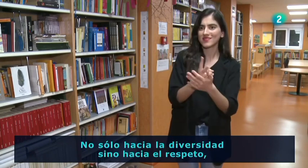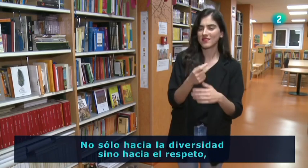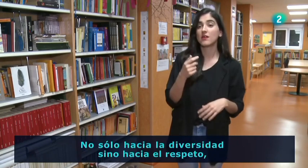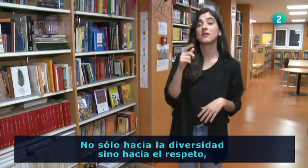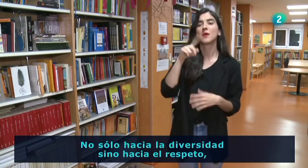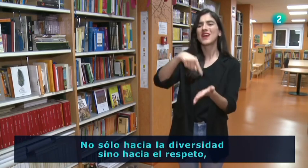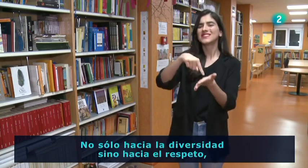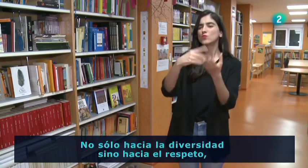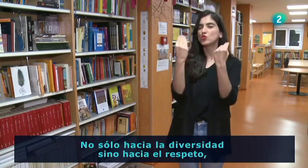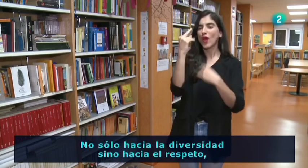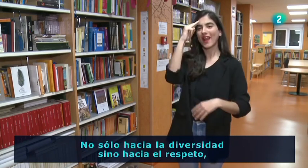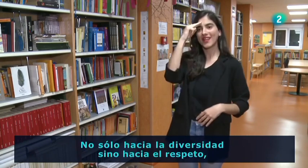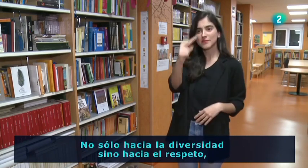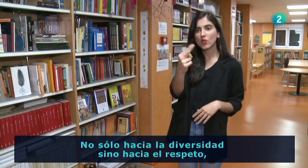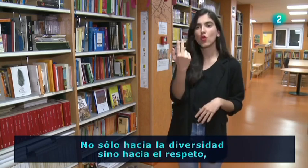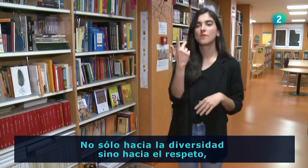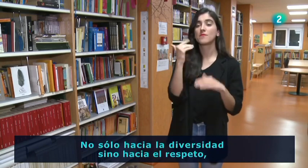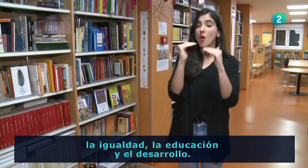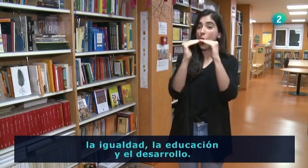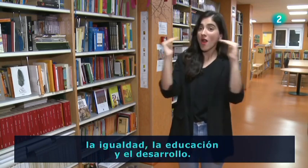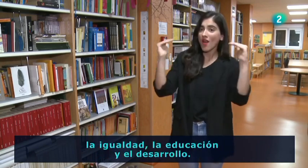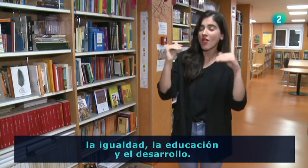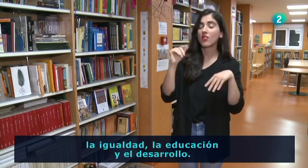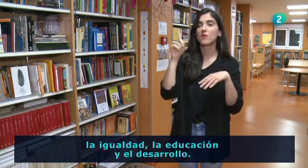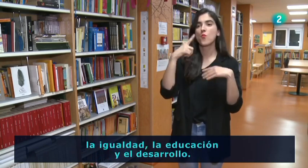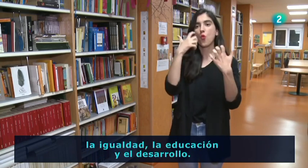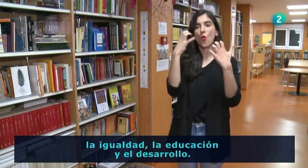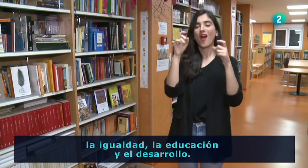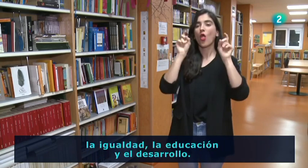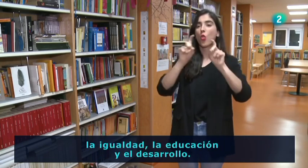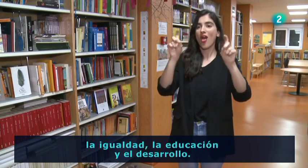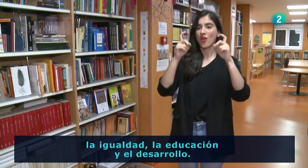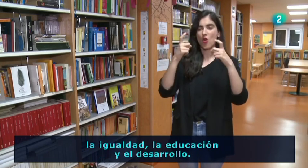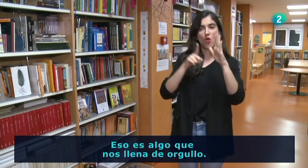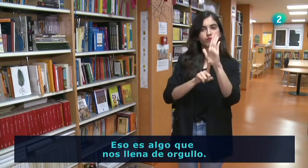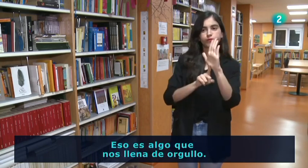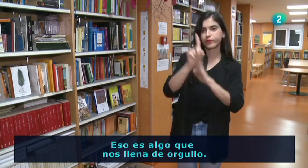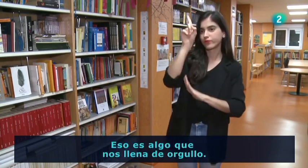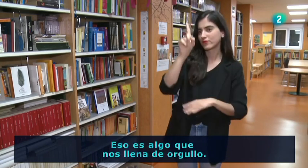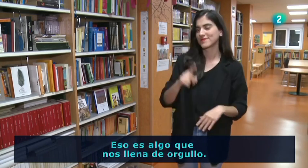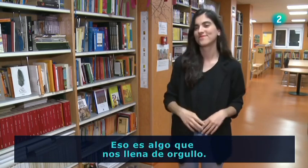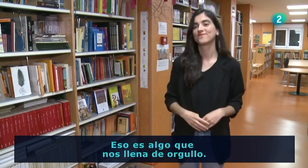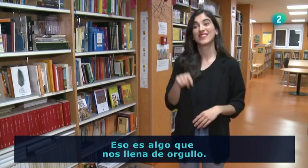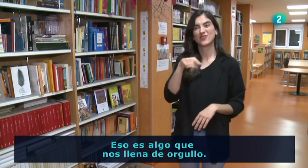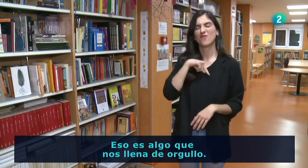hacia la diversidad, sino hacia el respeto, la igualdad, la educación y el desarrollo. Eso es algo que nos llena de orgullo.